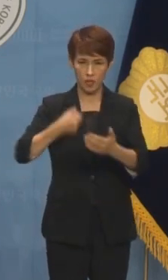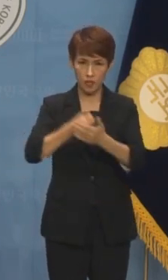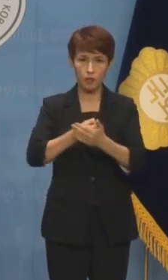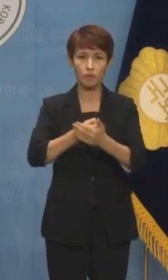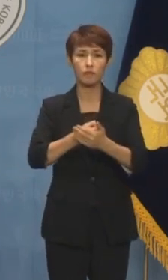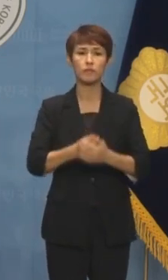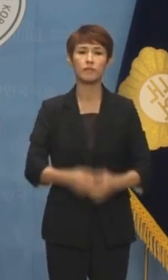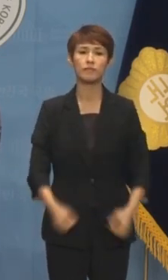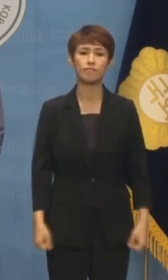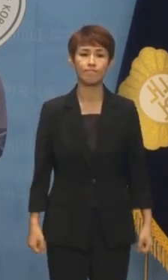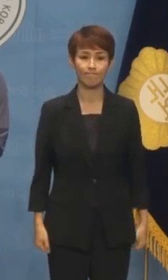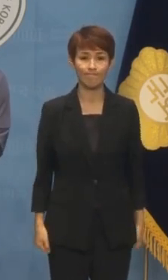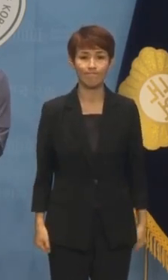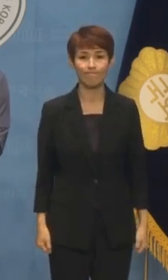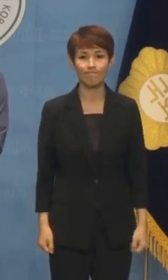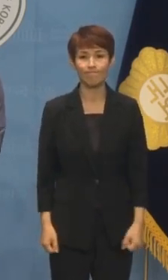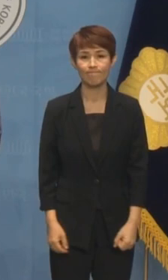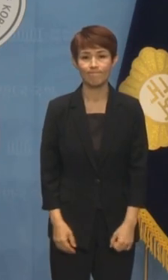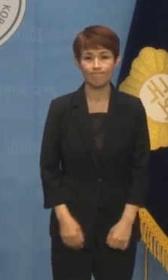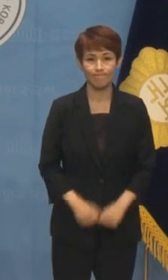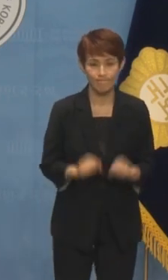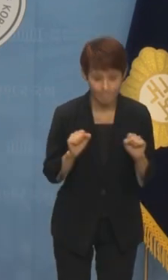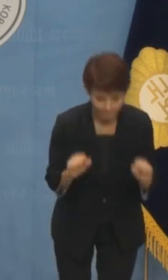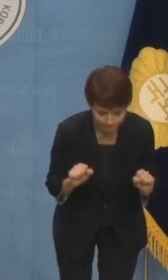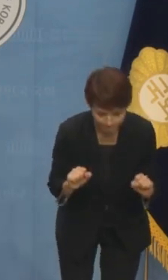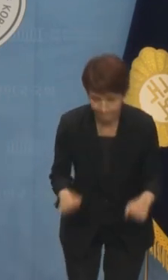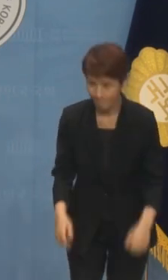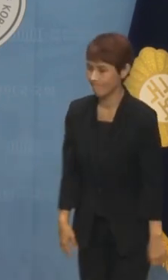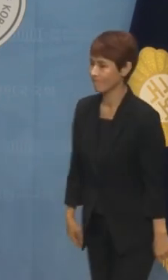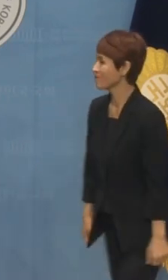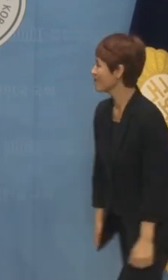용기입니다. 이상입니다.